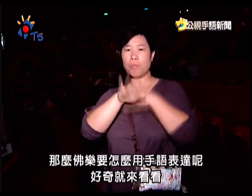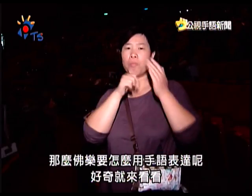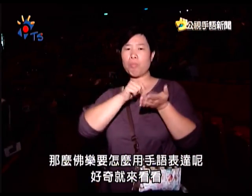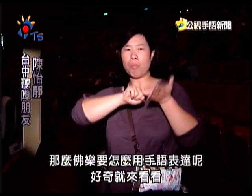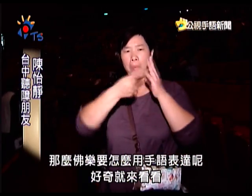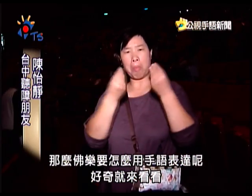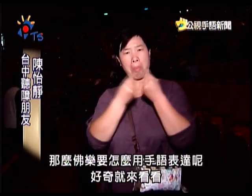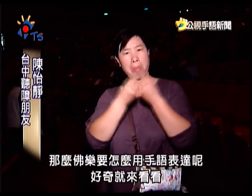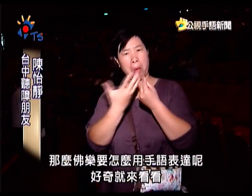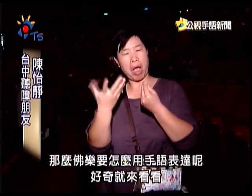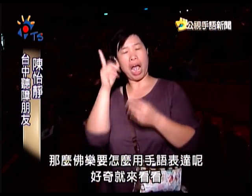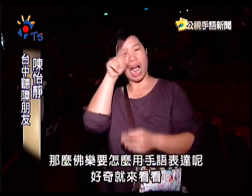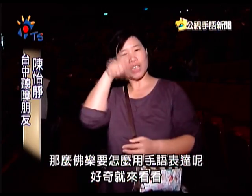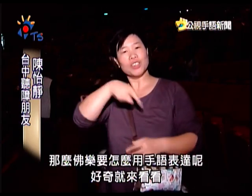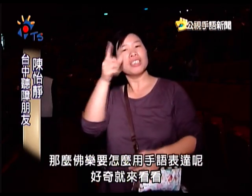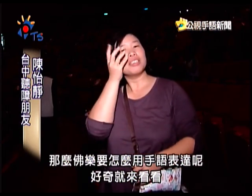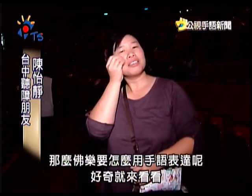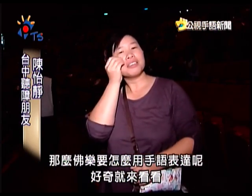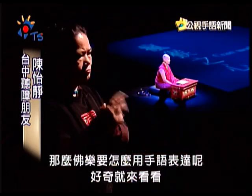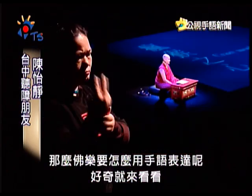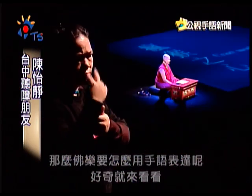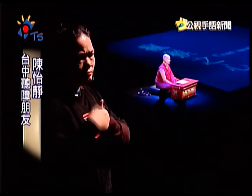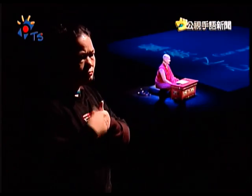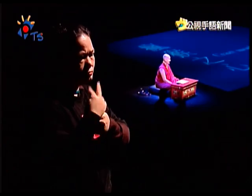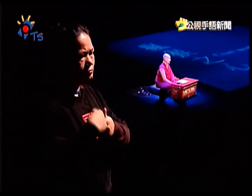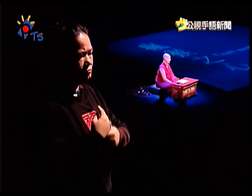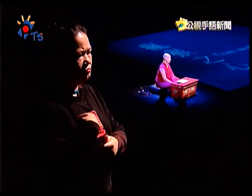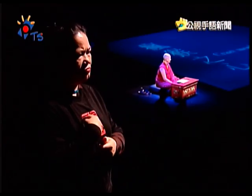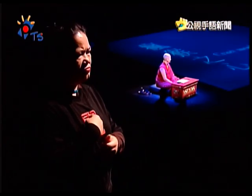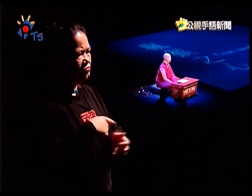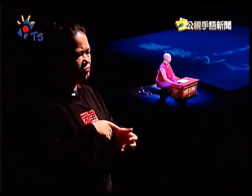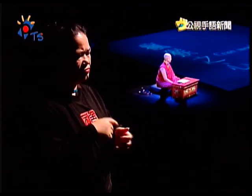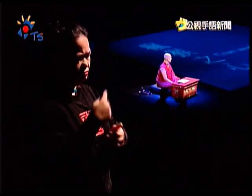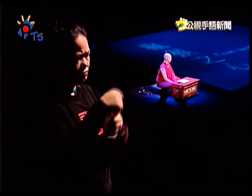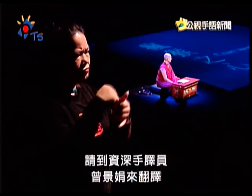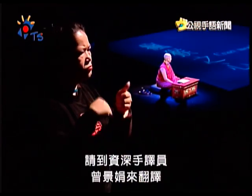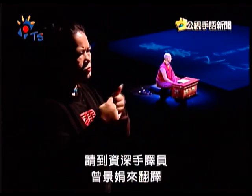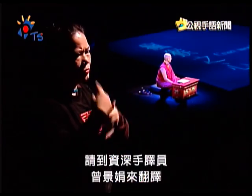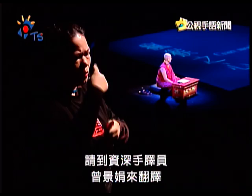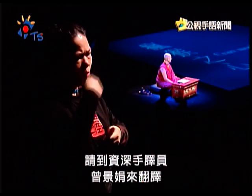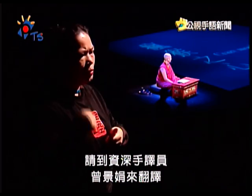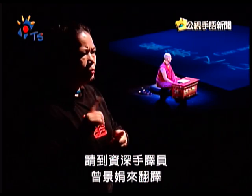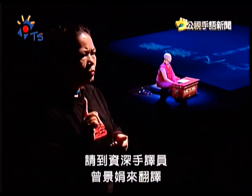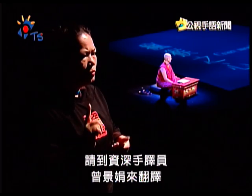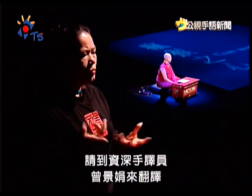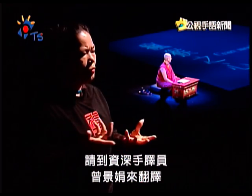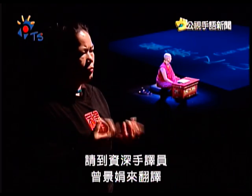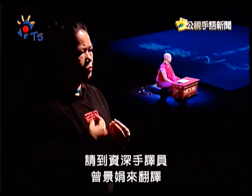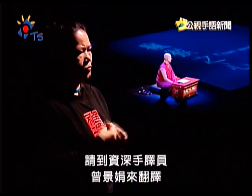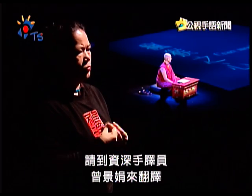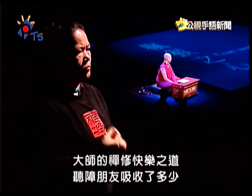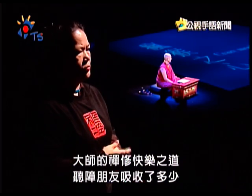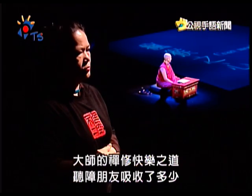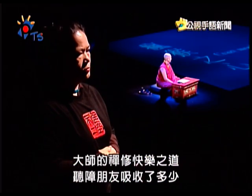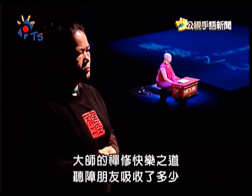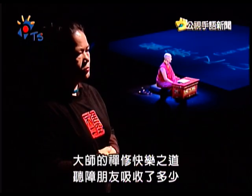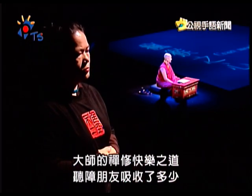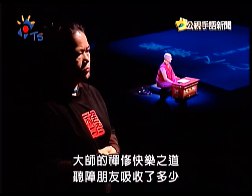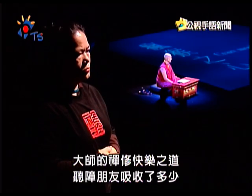手语来表达呢？好奇就来看看。 请到资深手艺员曾景娟来翻译。大师的禅修快乐之道，